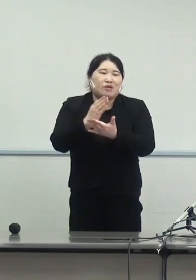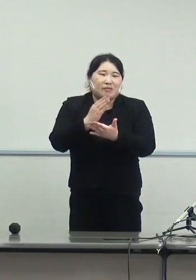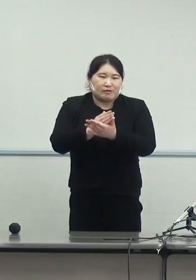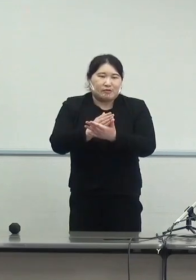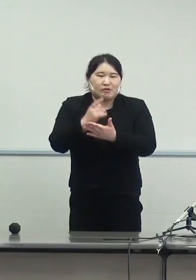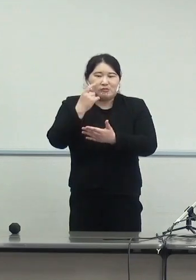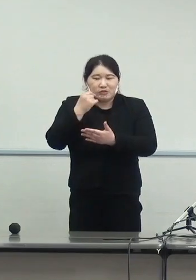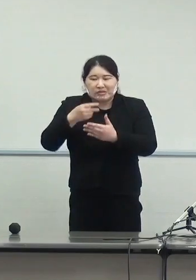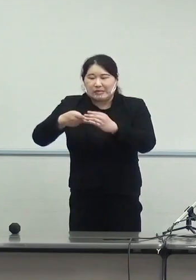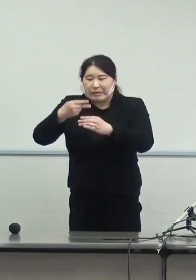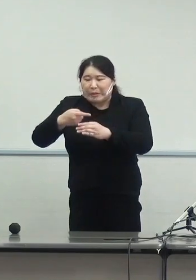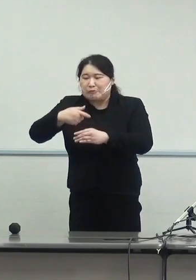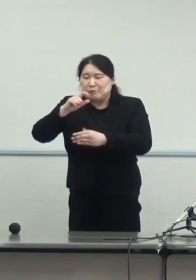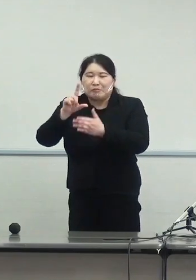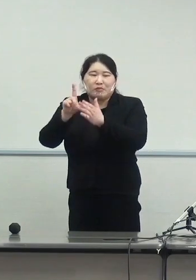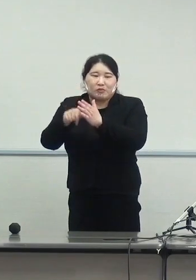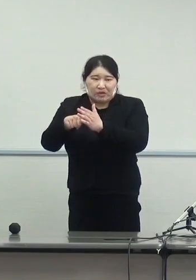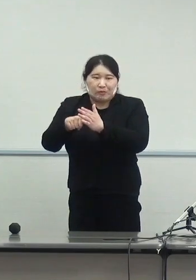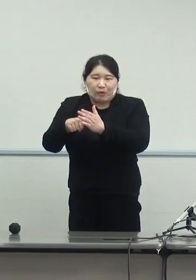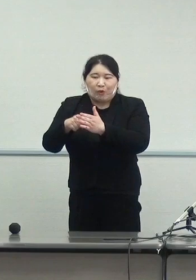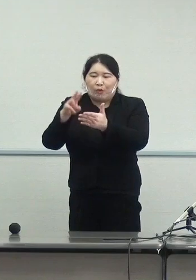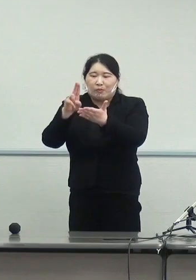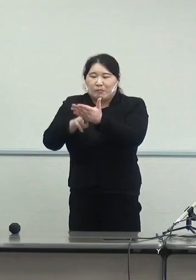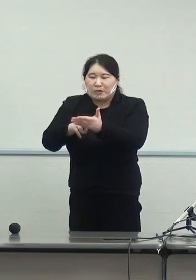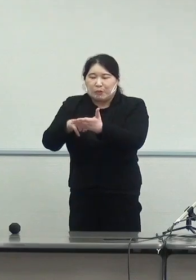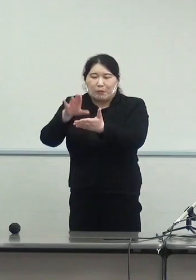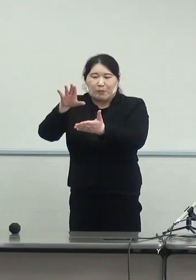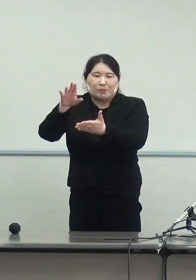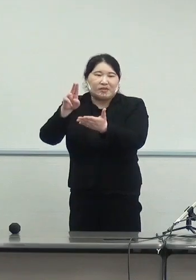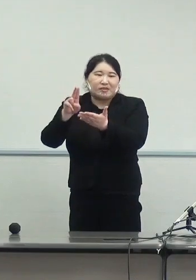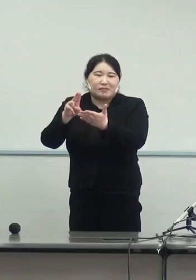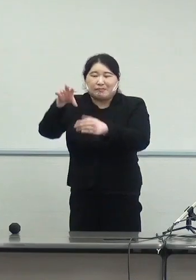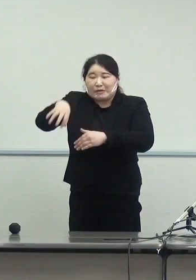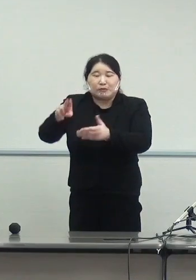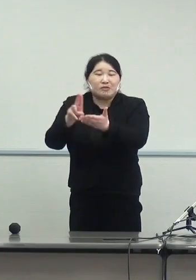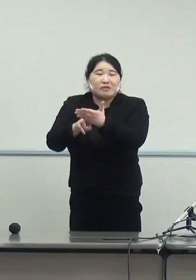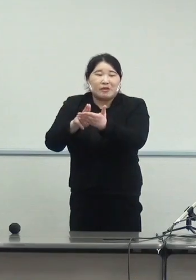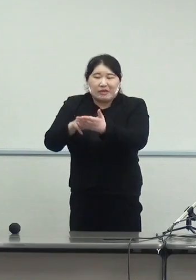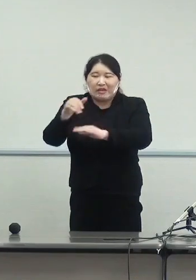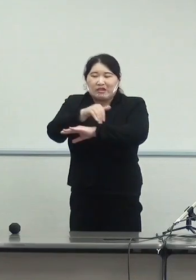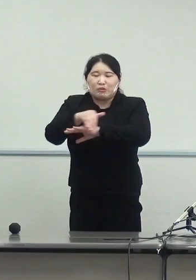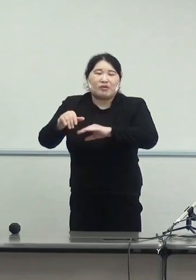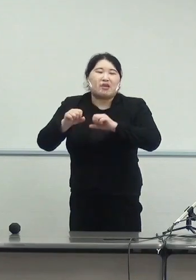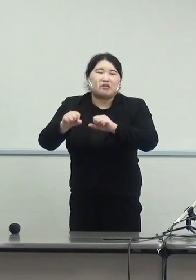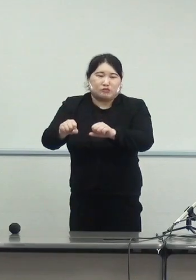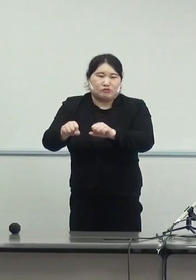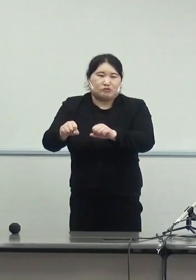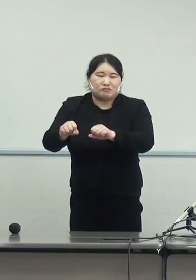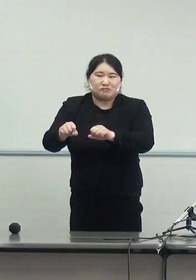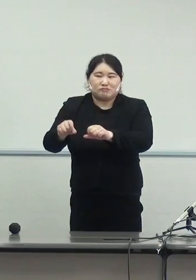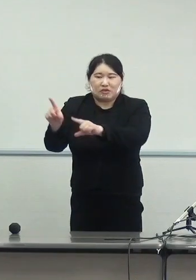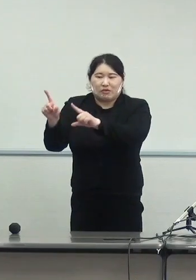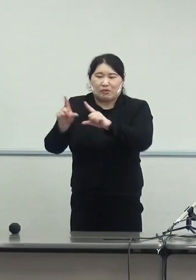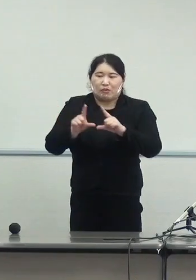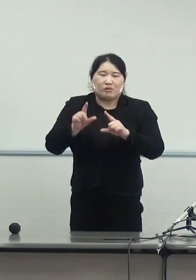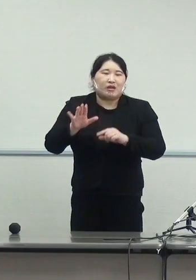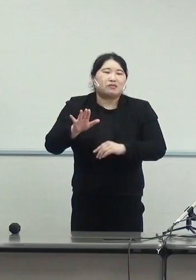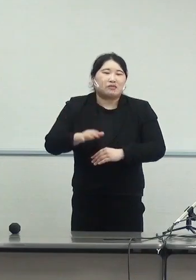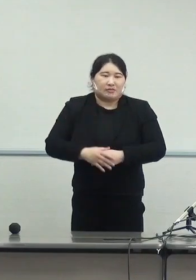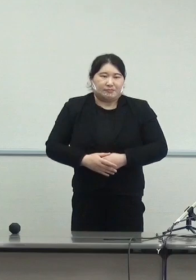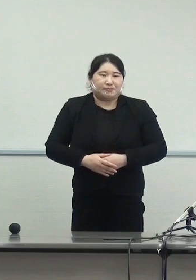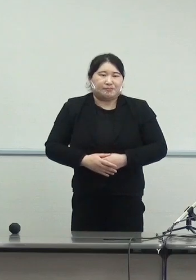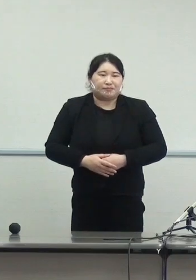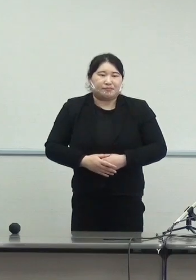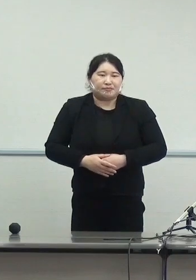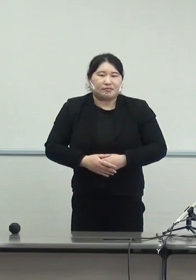限るという形で、ごく限定的な形での開催を予定していると実行委員会から報告を受けております。その形を特